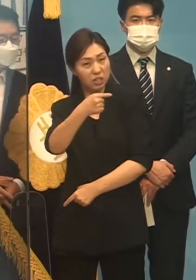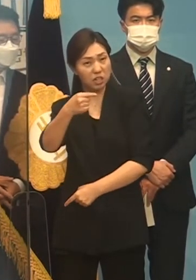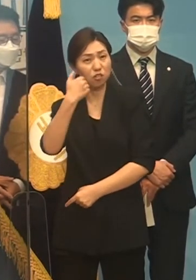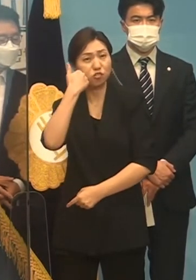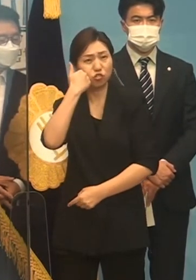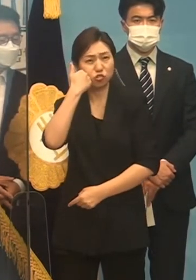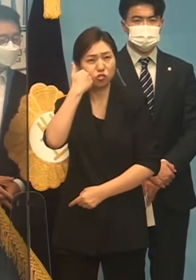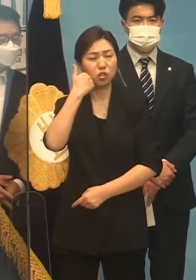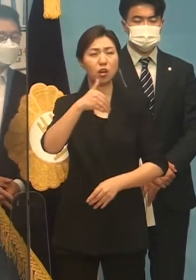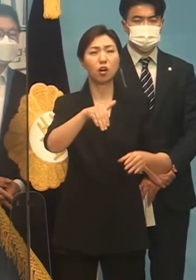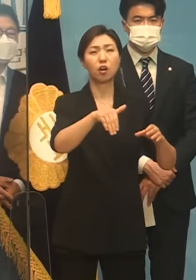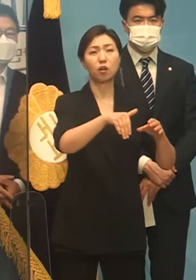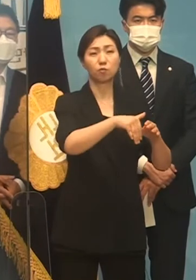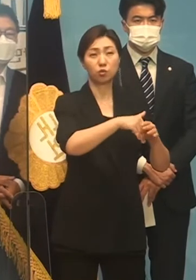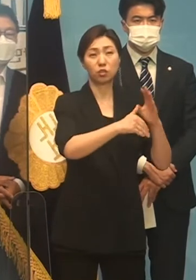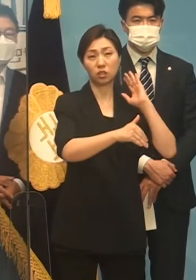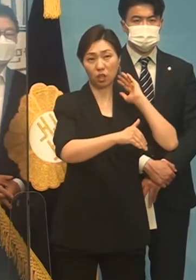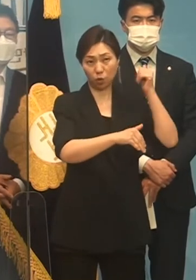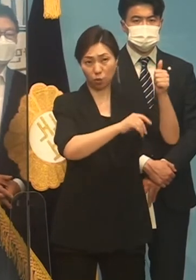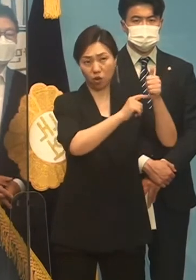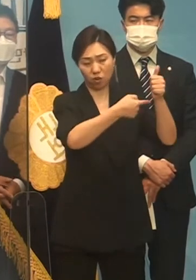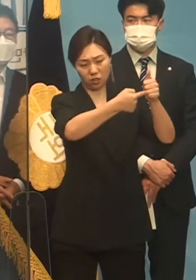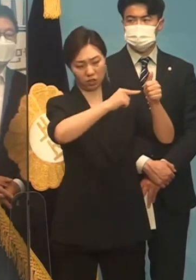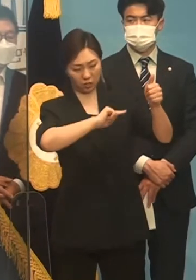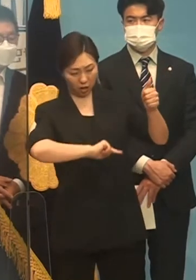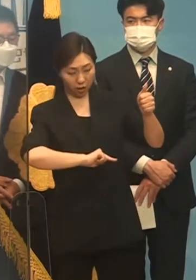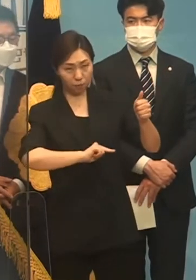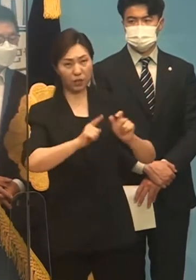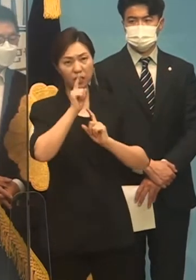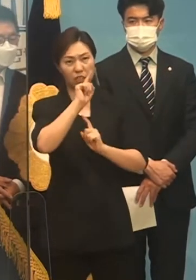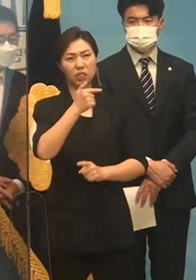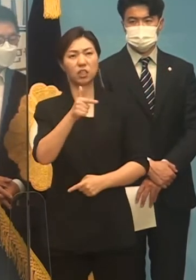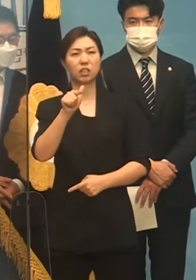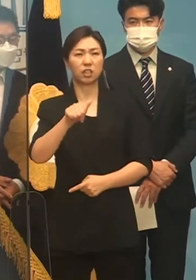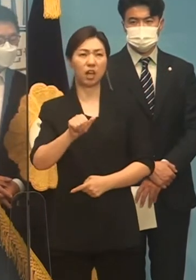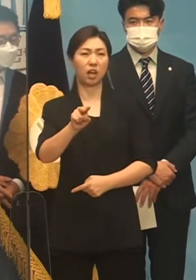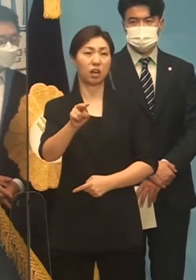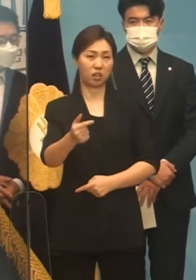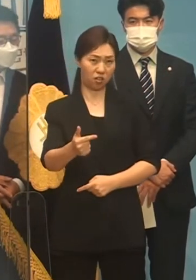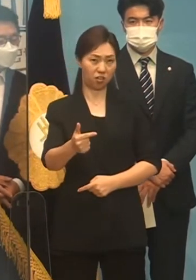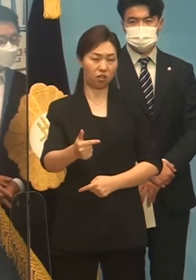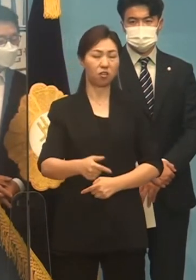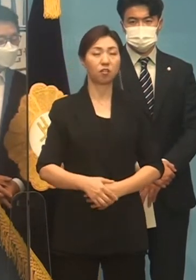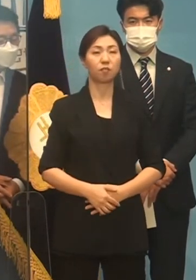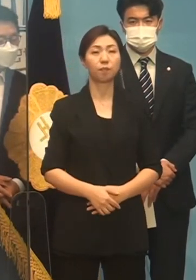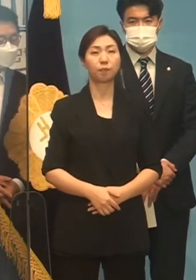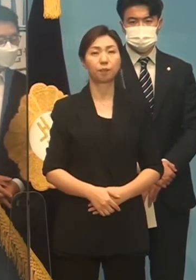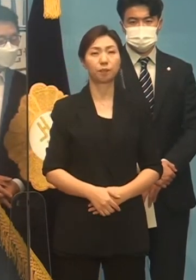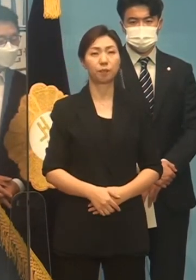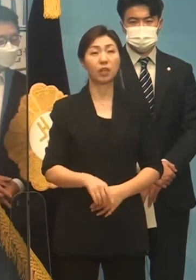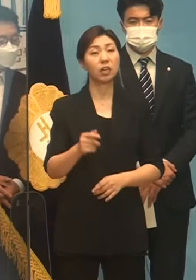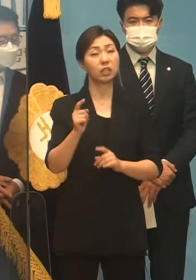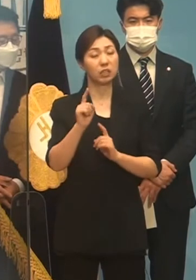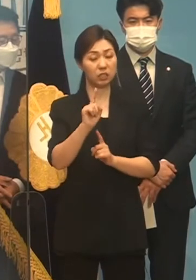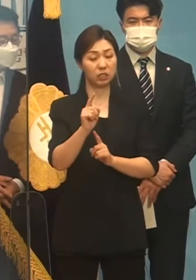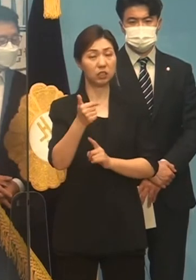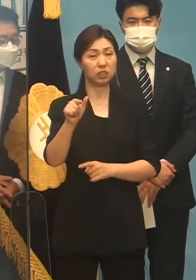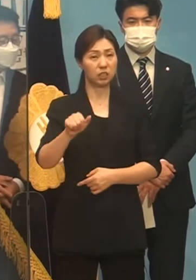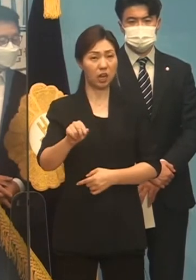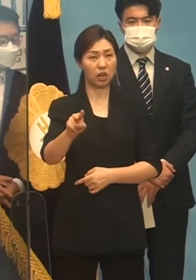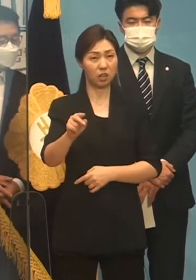문재인 대통령 다음으로 이낙연 후보일 것입니다. 이런 사람 사람에게 내년 이후